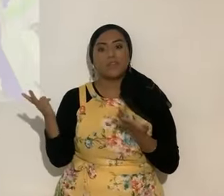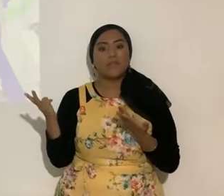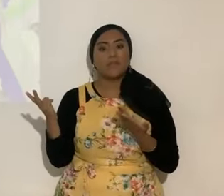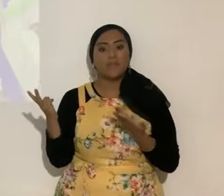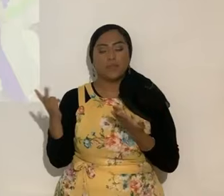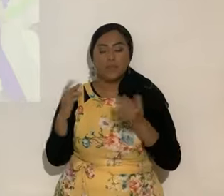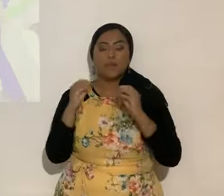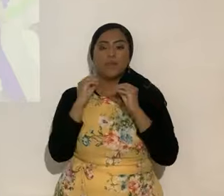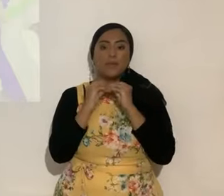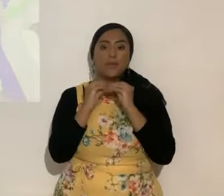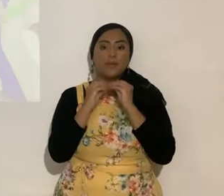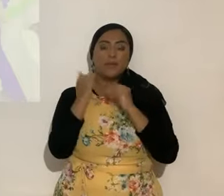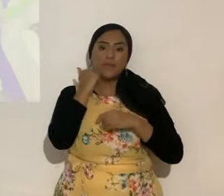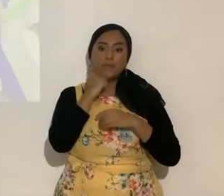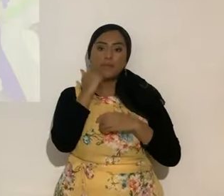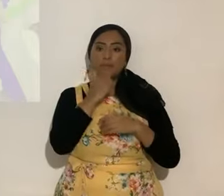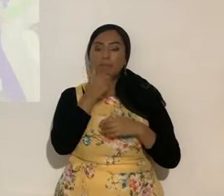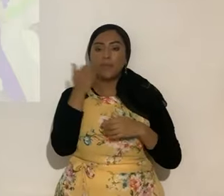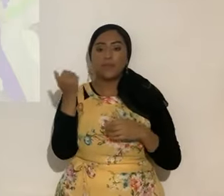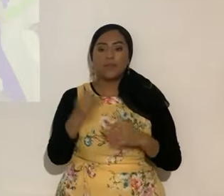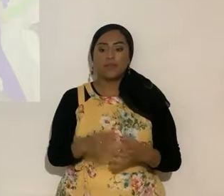rectificar y ser cada día mejores.